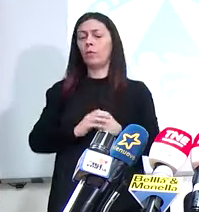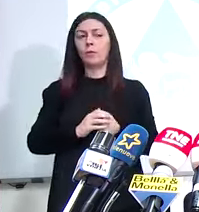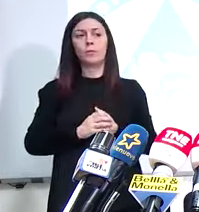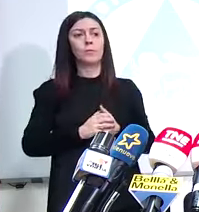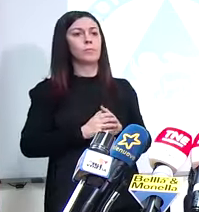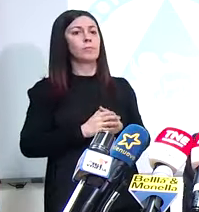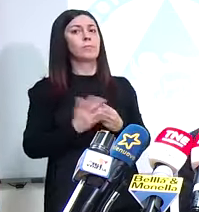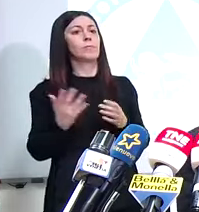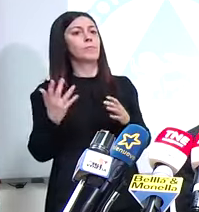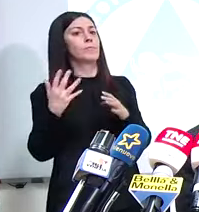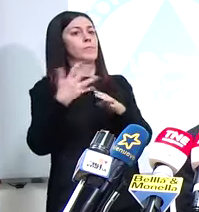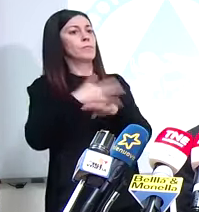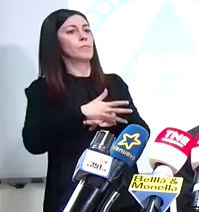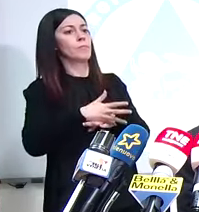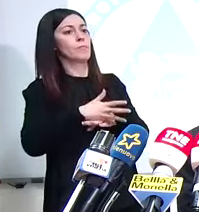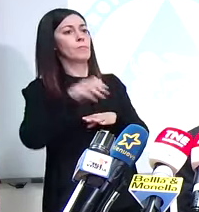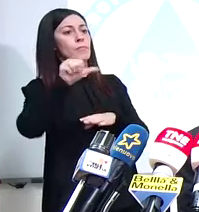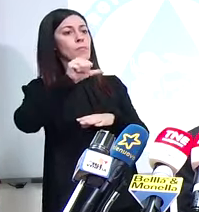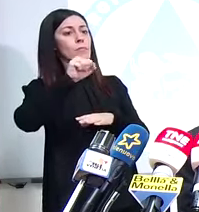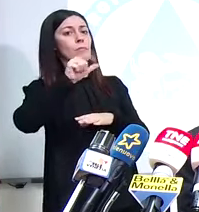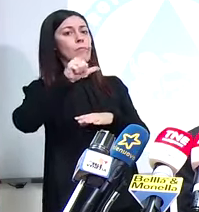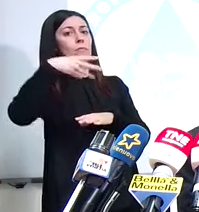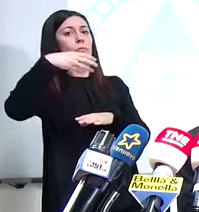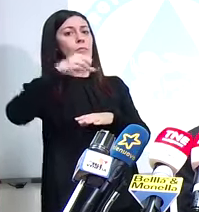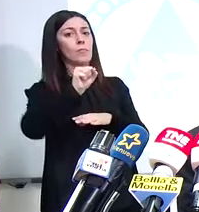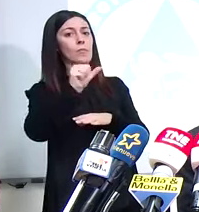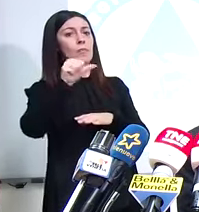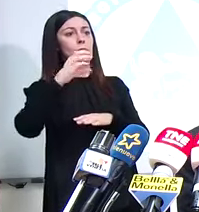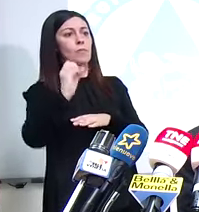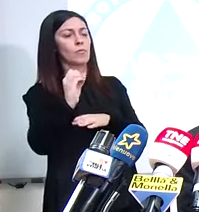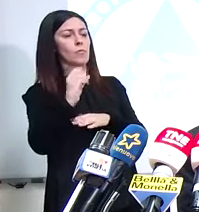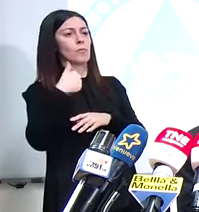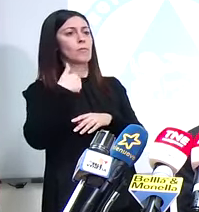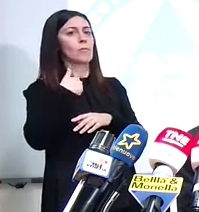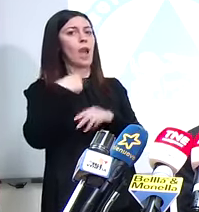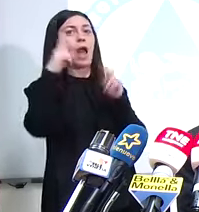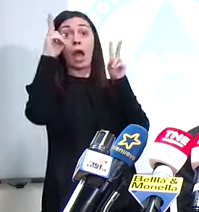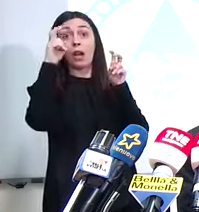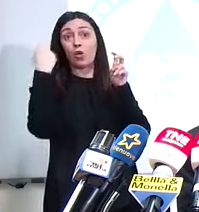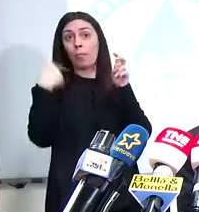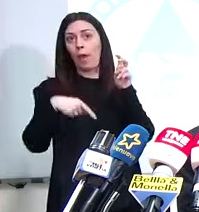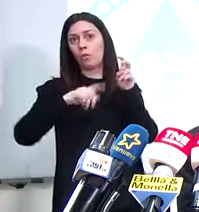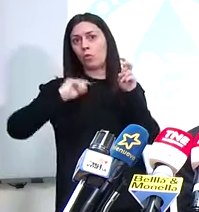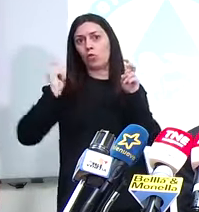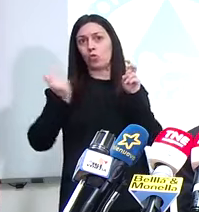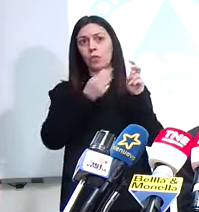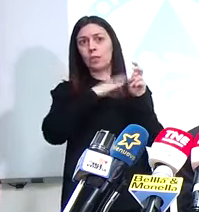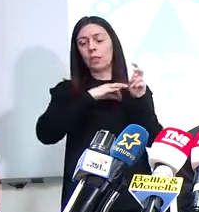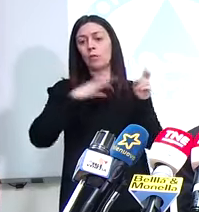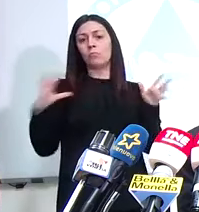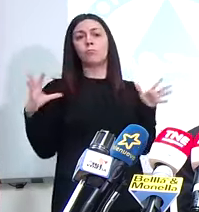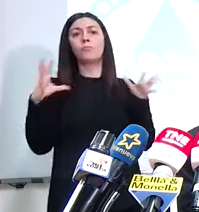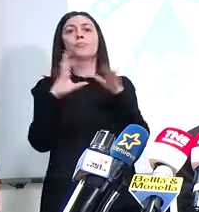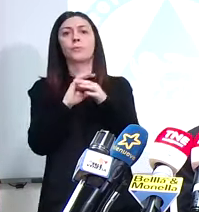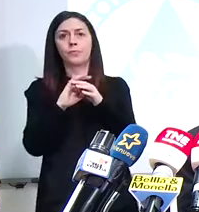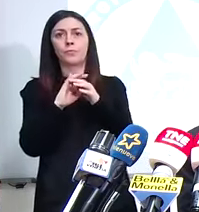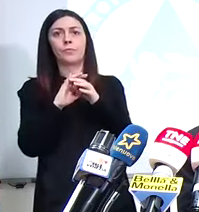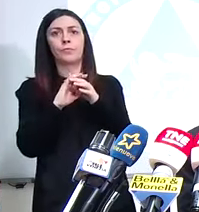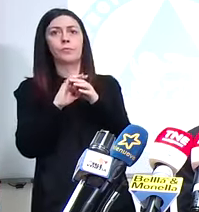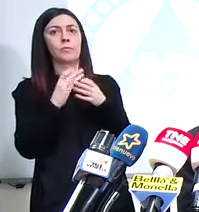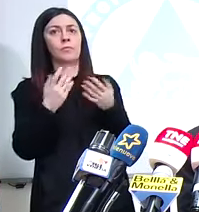che salmaso si sono altre domande dire i suoi gli diano su questo tema di grande interesse riteniamo così impopolare le linee guida